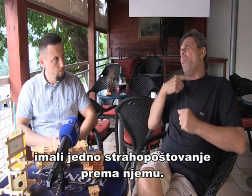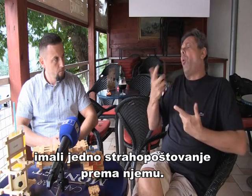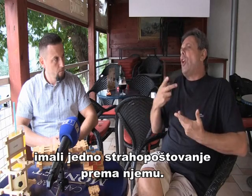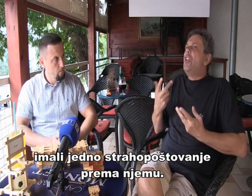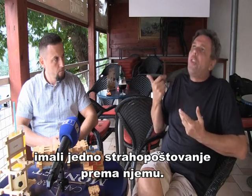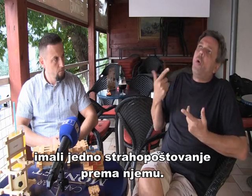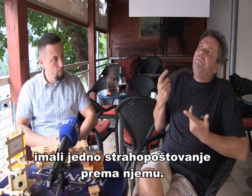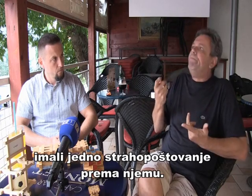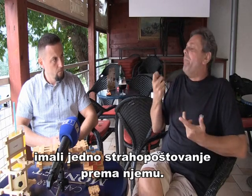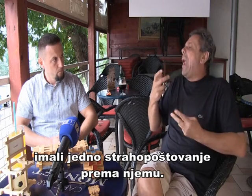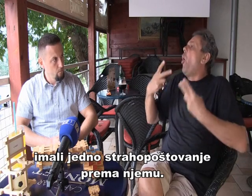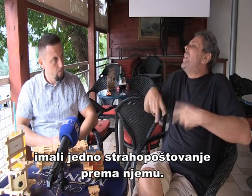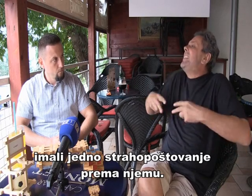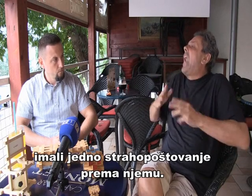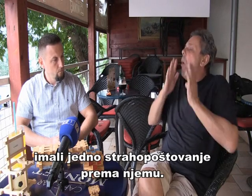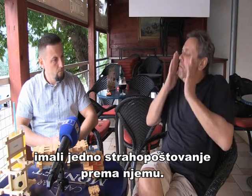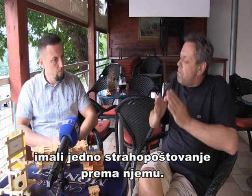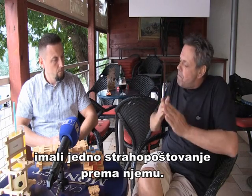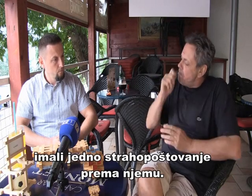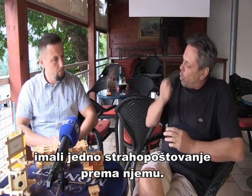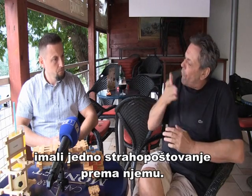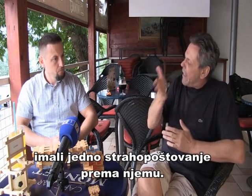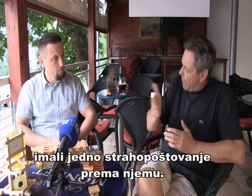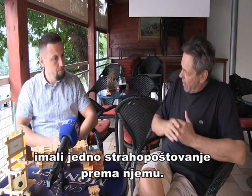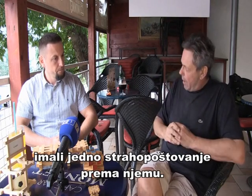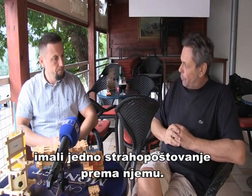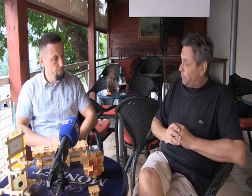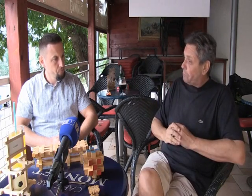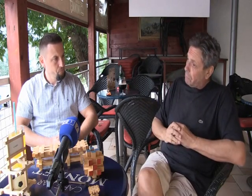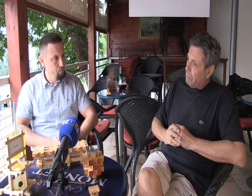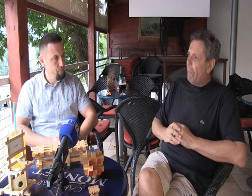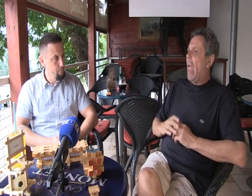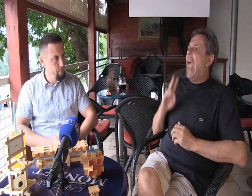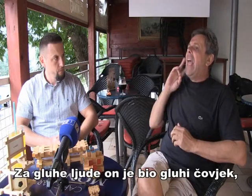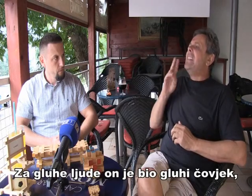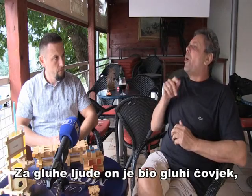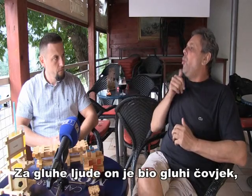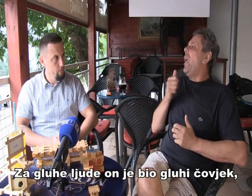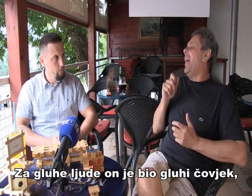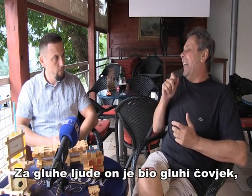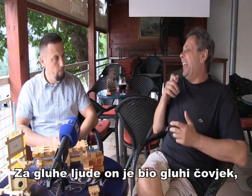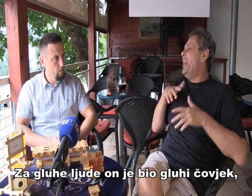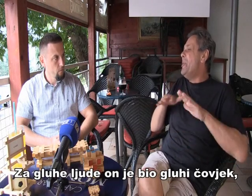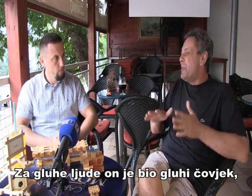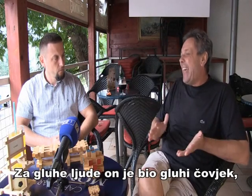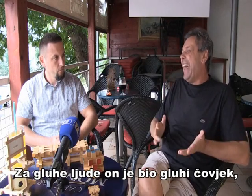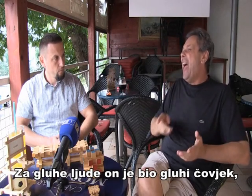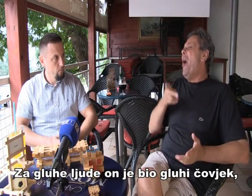mogu reći jedno, malo straho poštovanje prema njemu. Za gluhe ljude, on